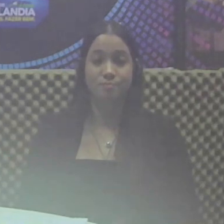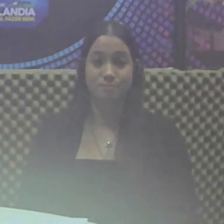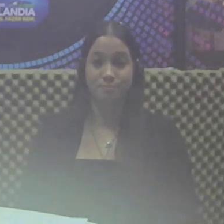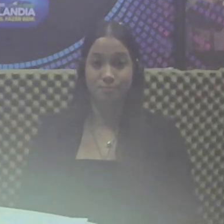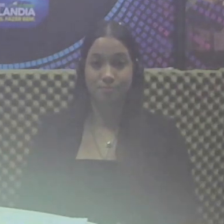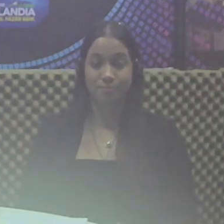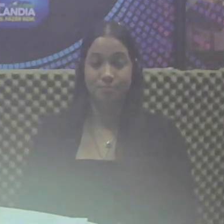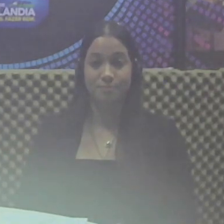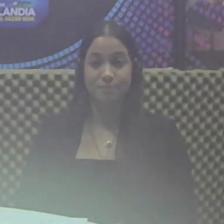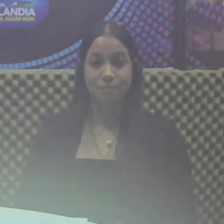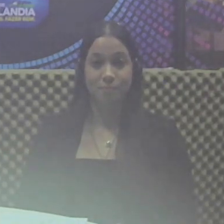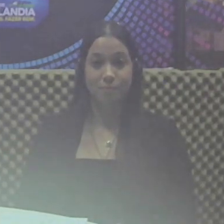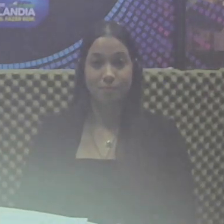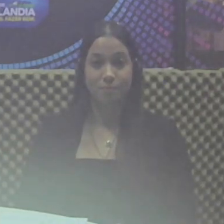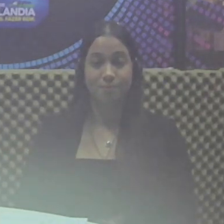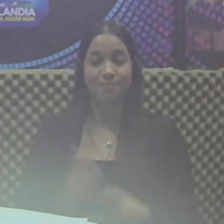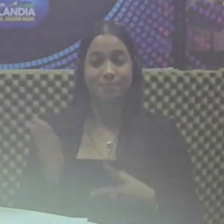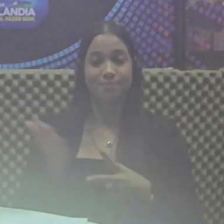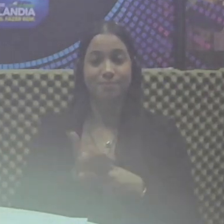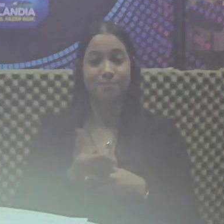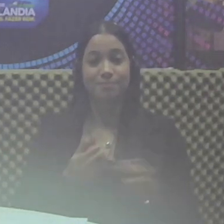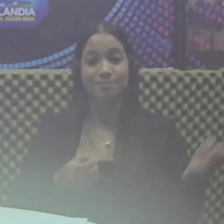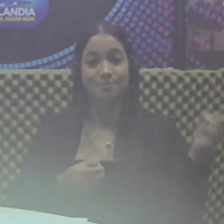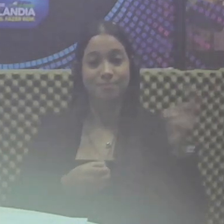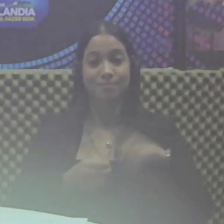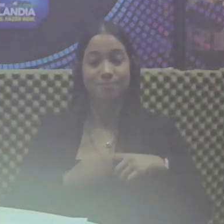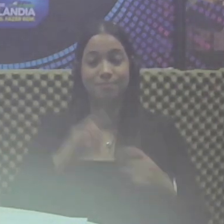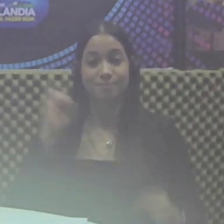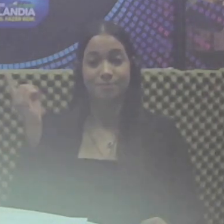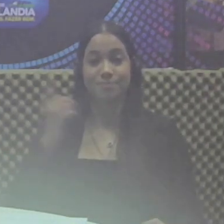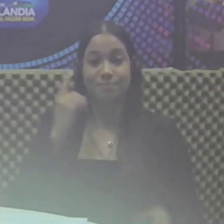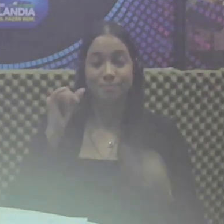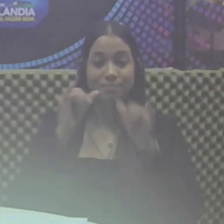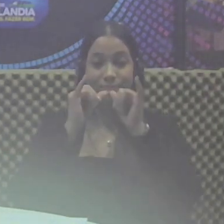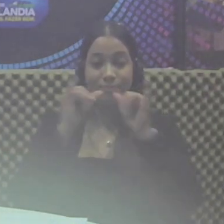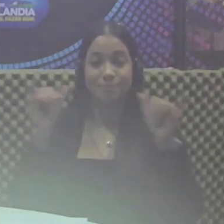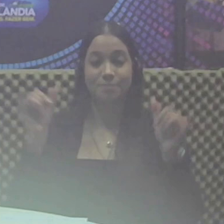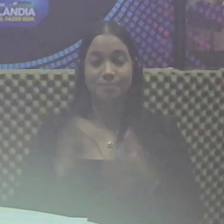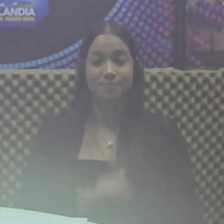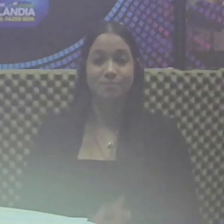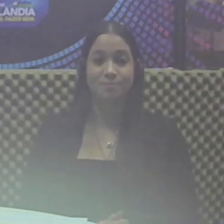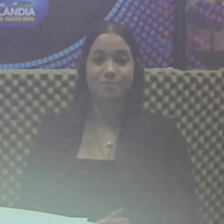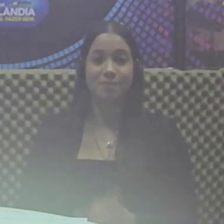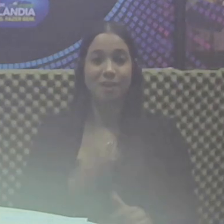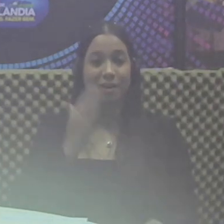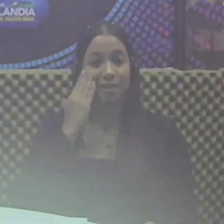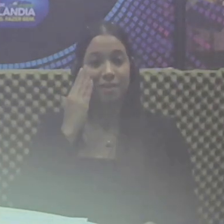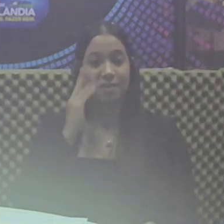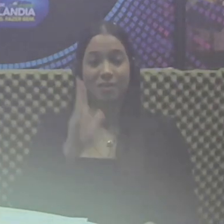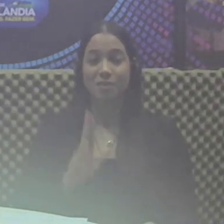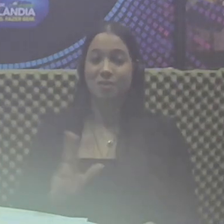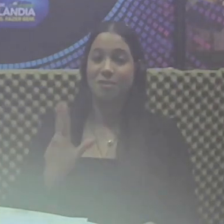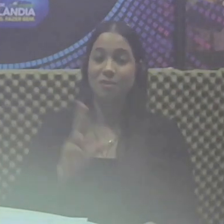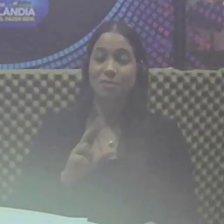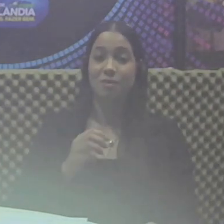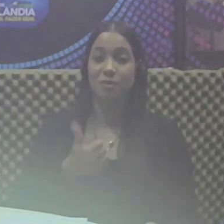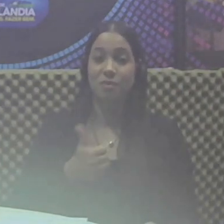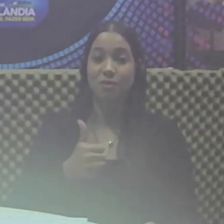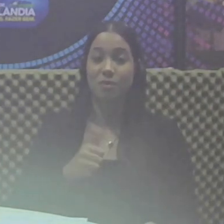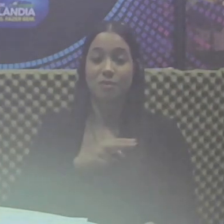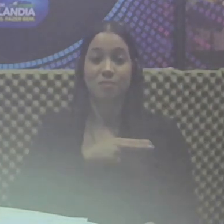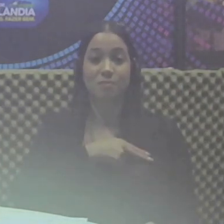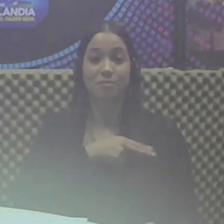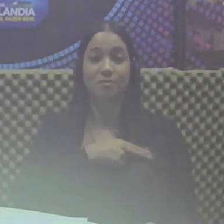válido Vamos a um breve intervalo e na volta tem Giro de Notícias você sabia que aqui em Uberlândia tem 11 unidades do